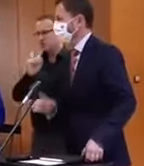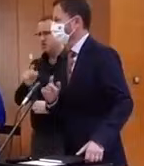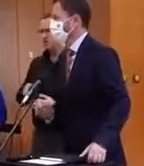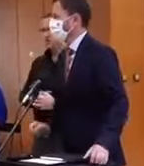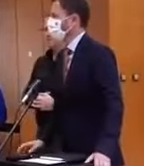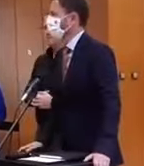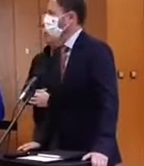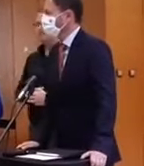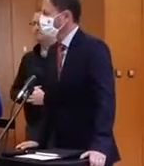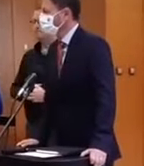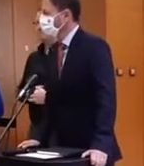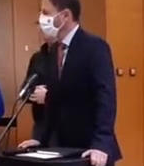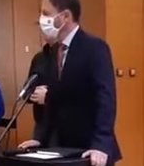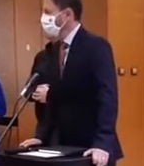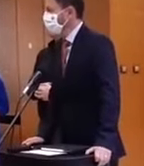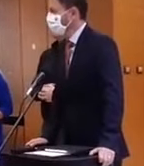Posledná otázka, ja sa páčil.